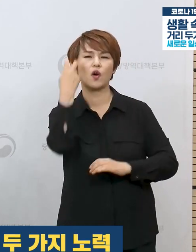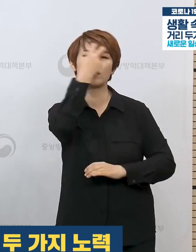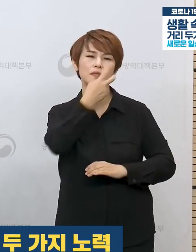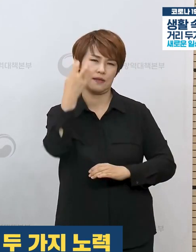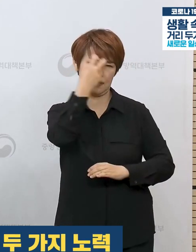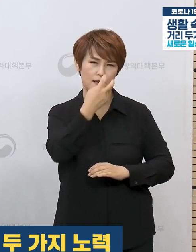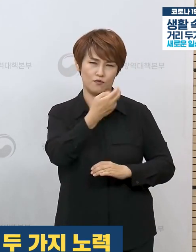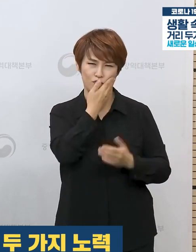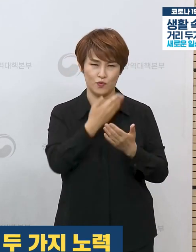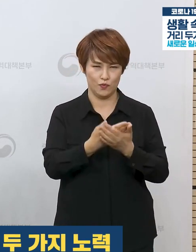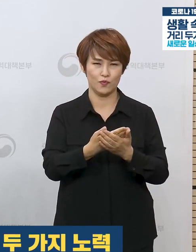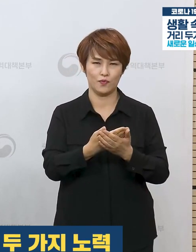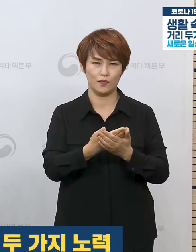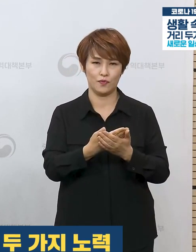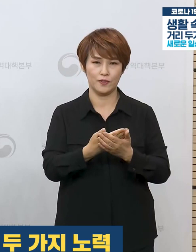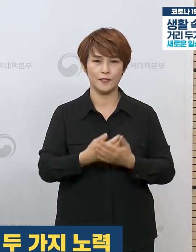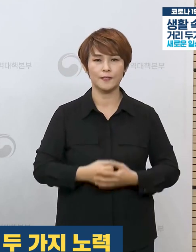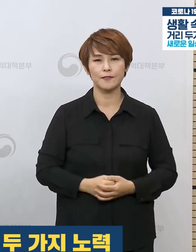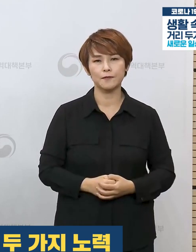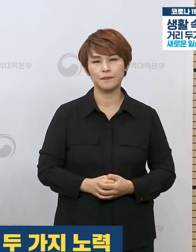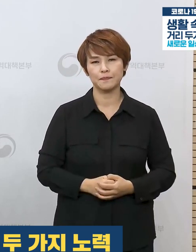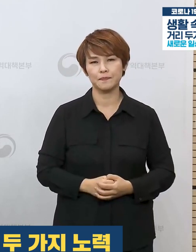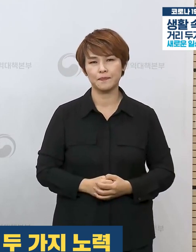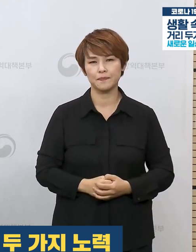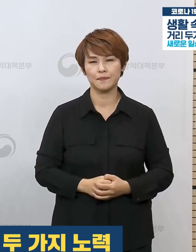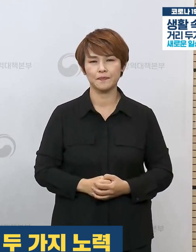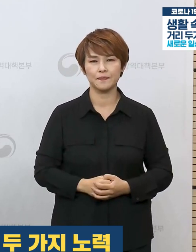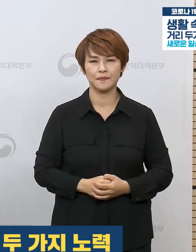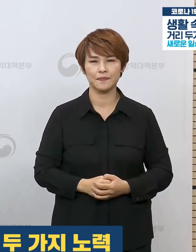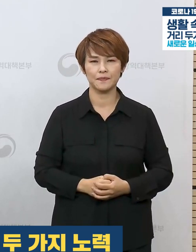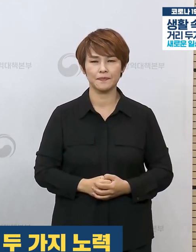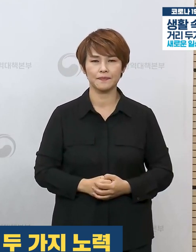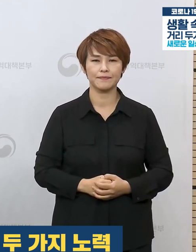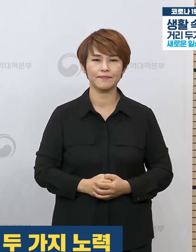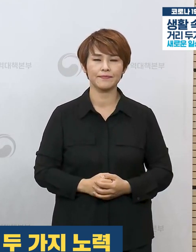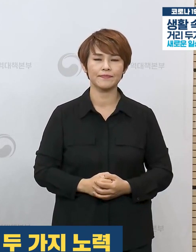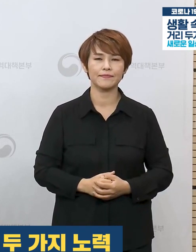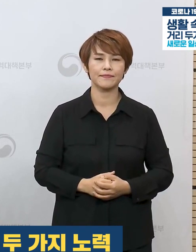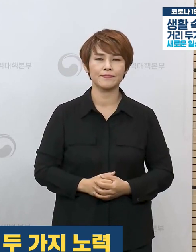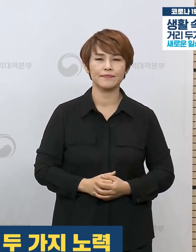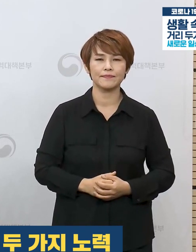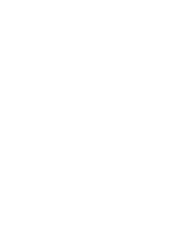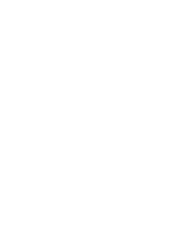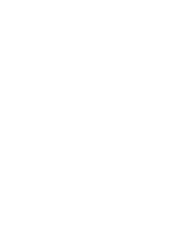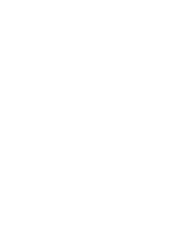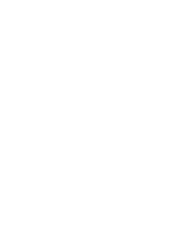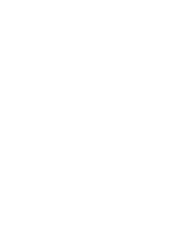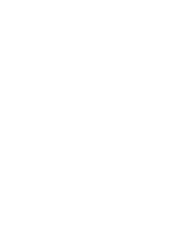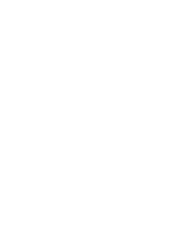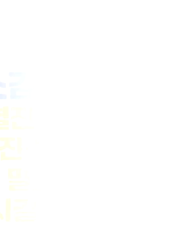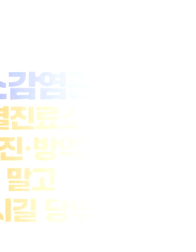초기에 유행을 인지하는 그런 두 가지 노력을 다 하고 있다는 말씀드리겠습니다.